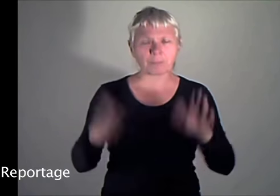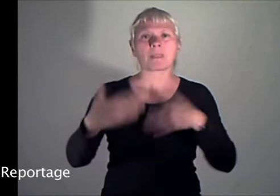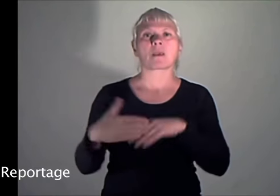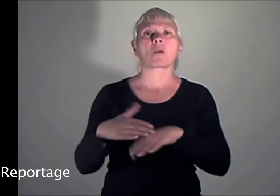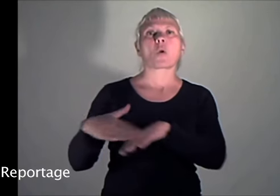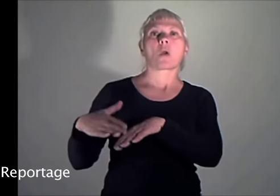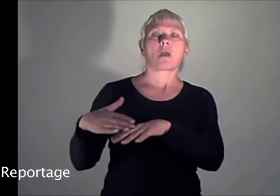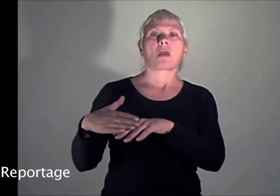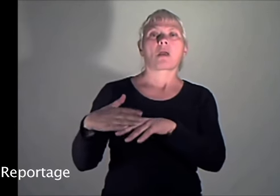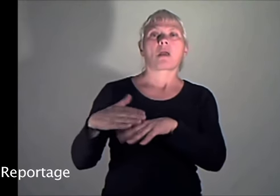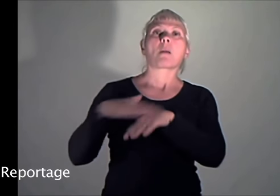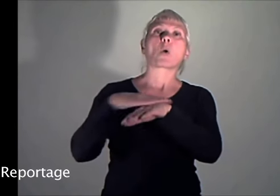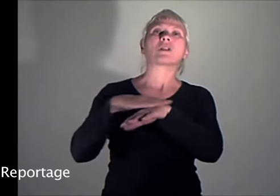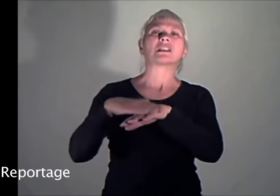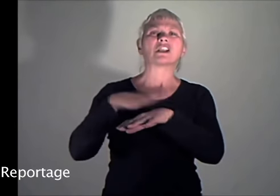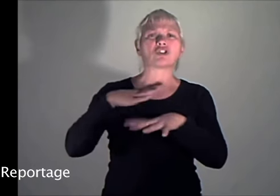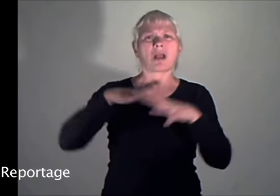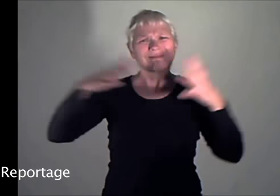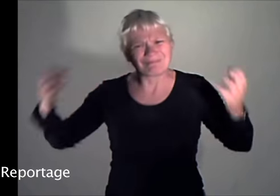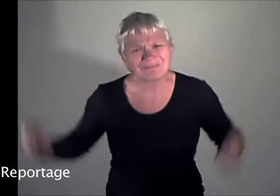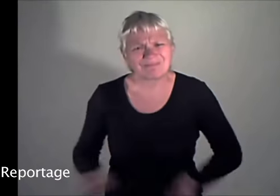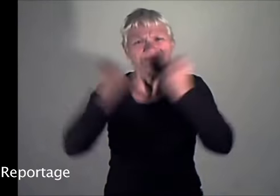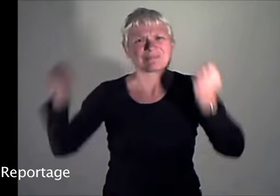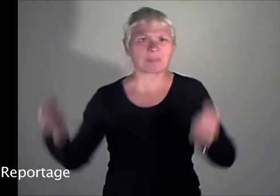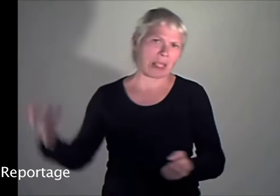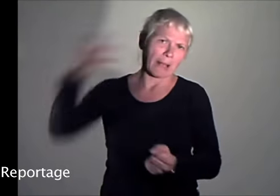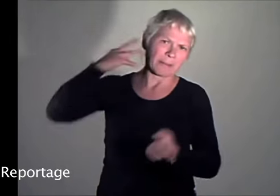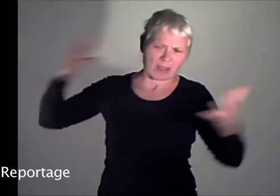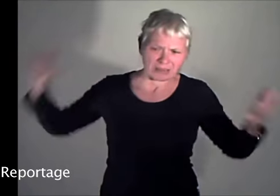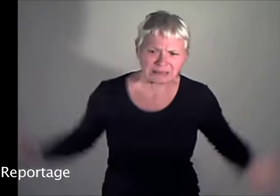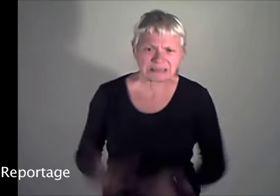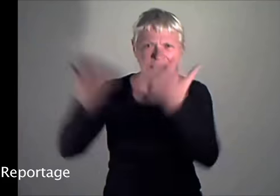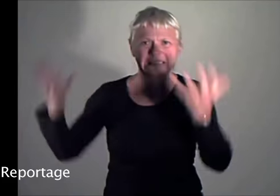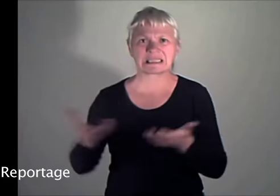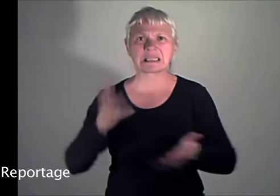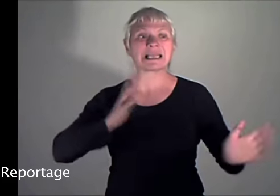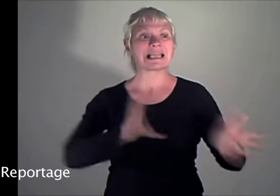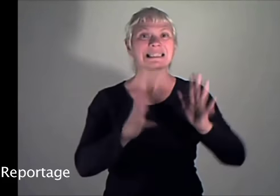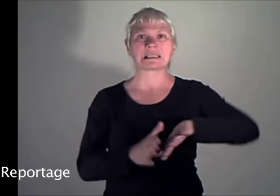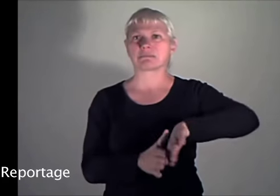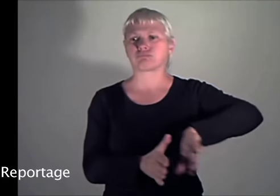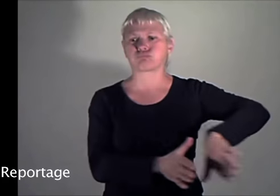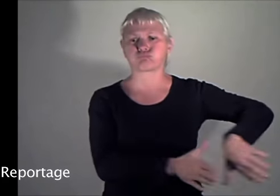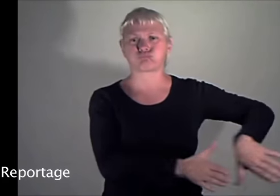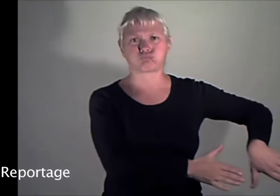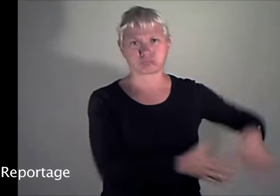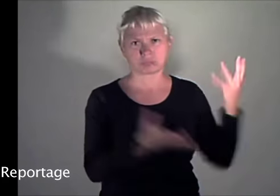une politique d'implant et qu'il y a eu beaucoup de publicité sur la question de l'implant, la langue des signes est complètement mise de côté du point de